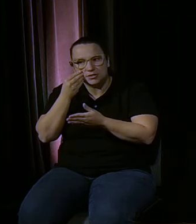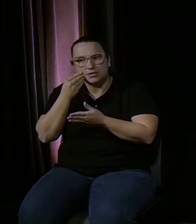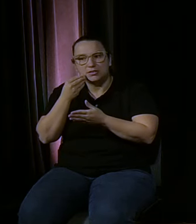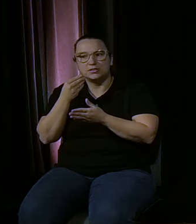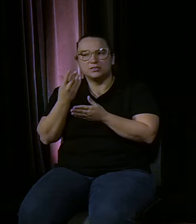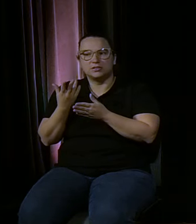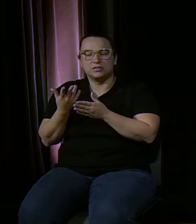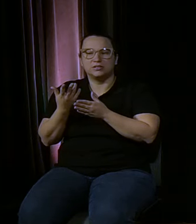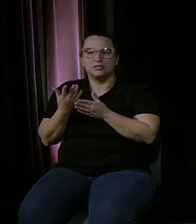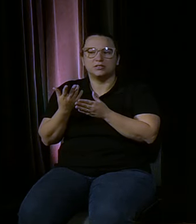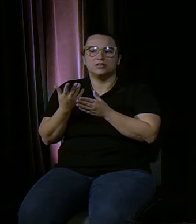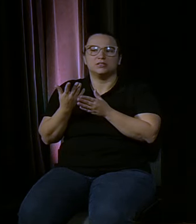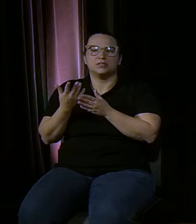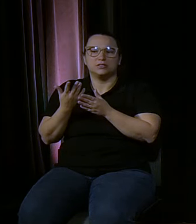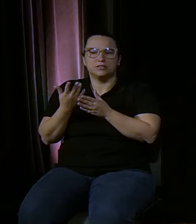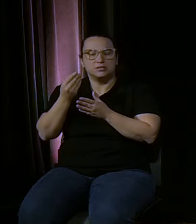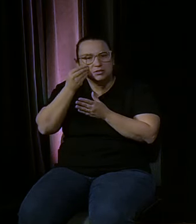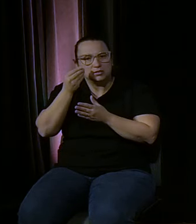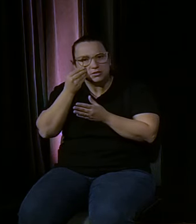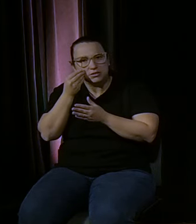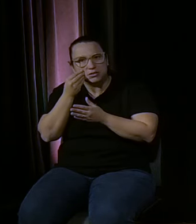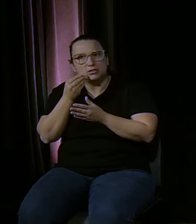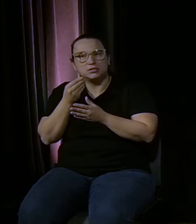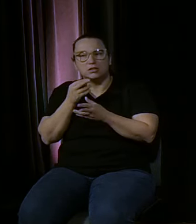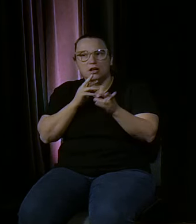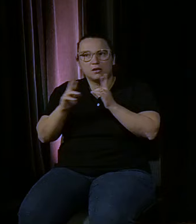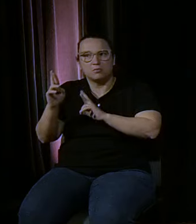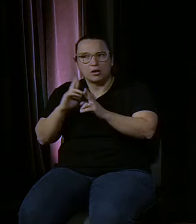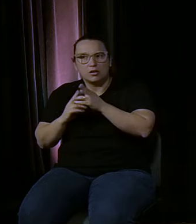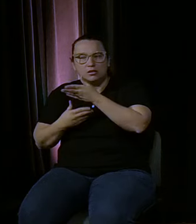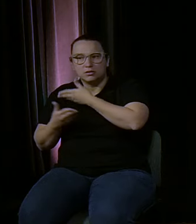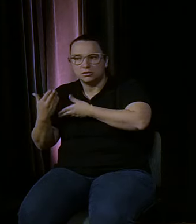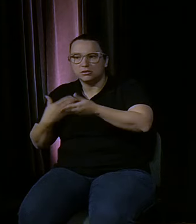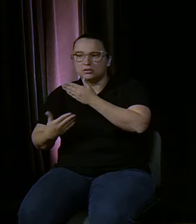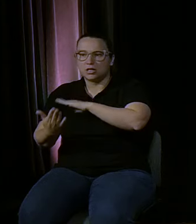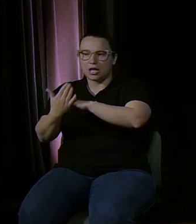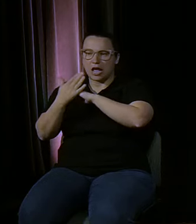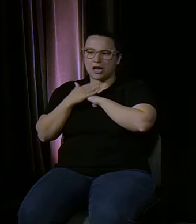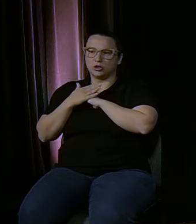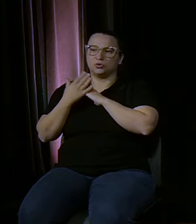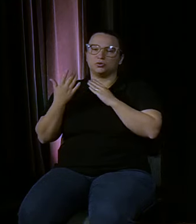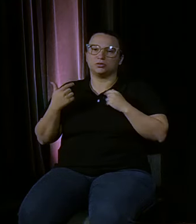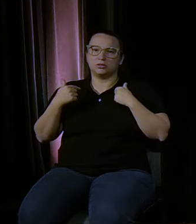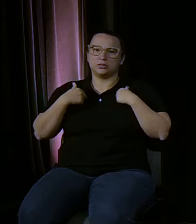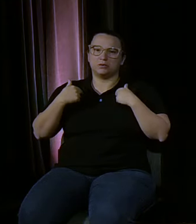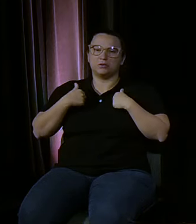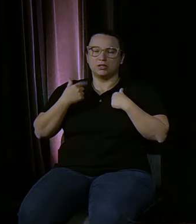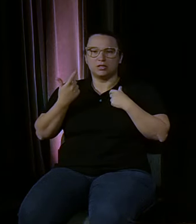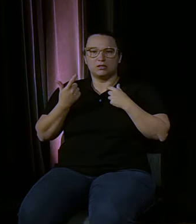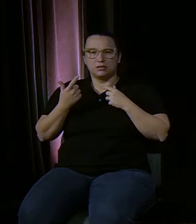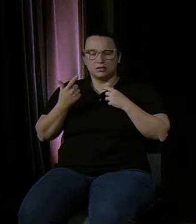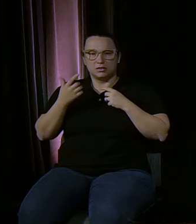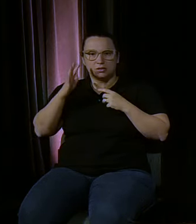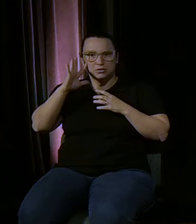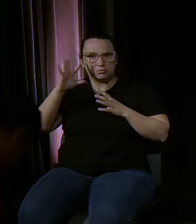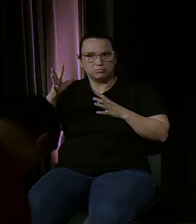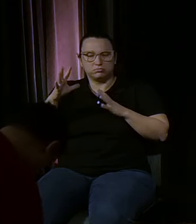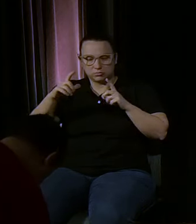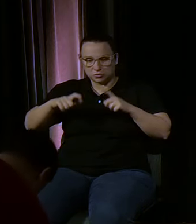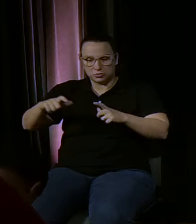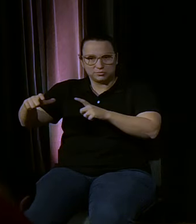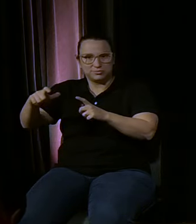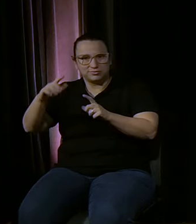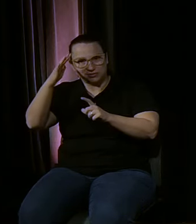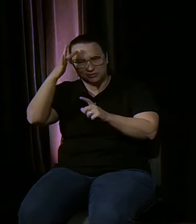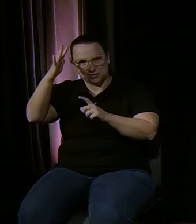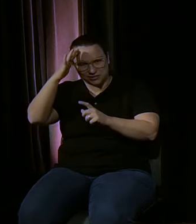essas complexificações que podem nos direcionar para outros lugares. E